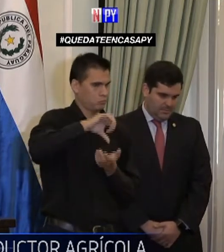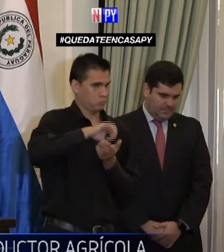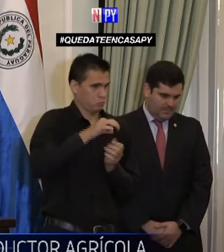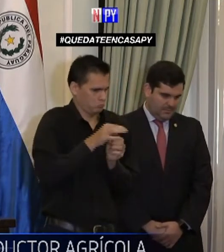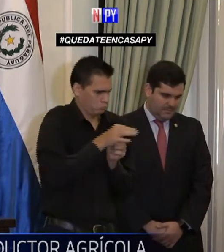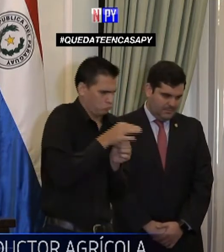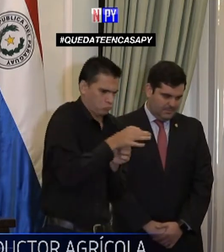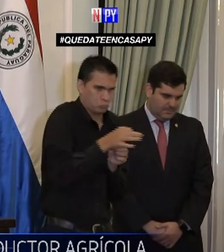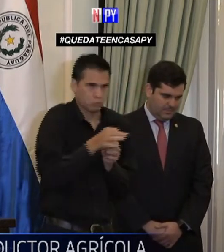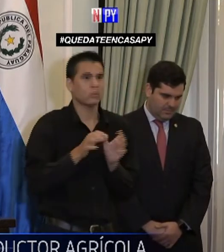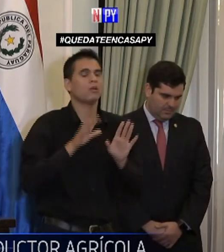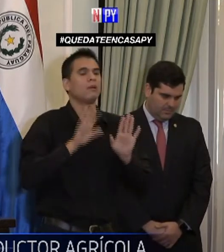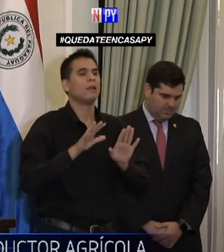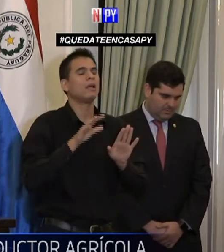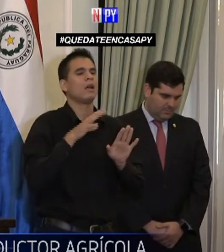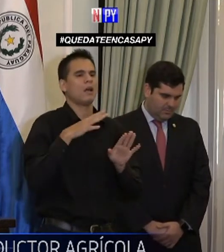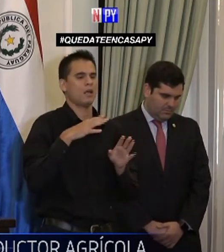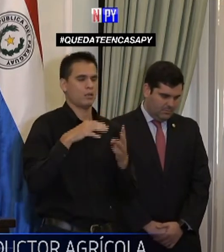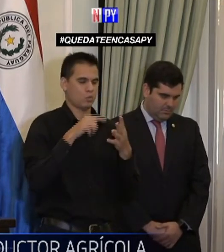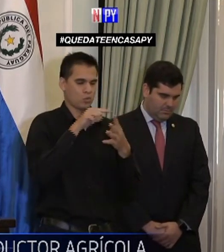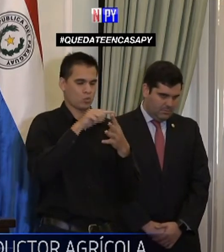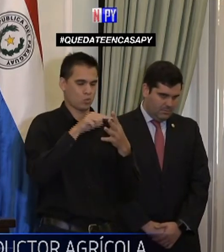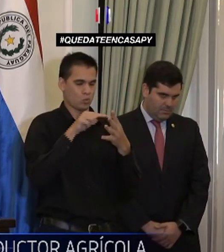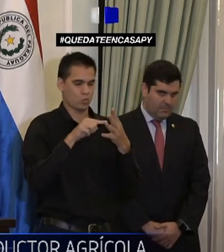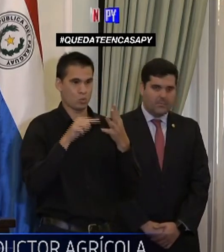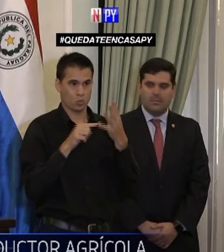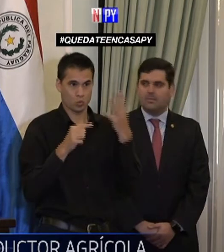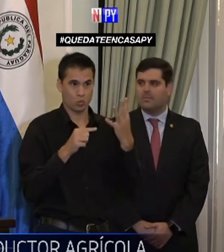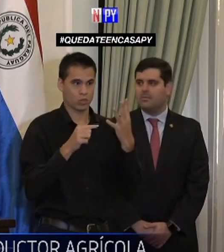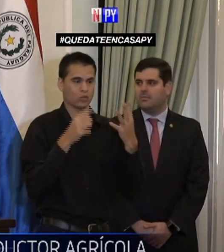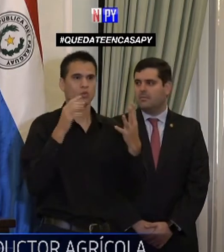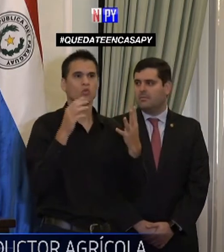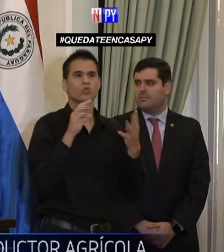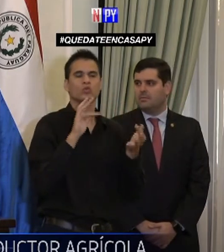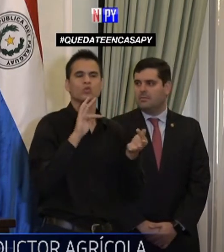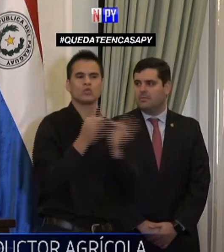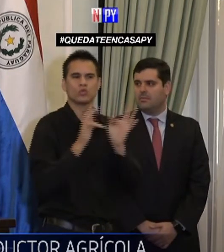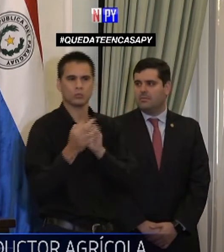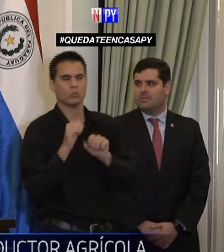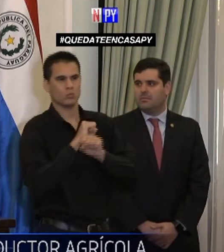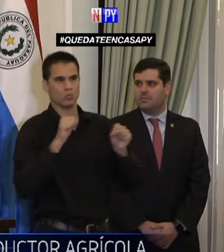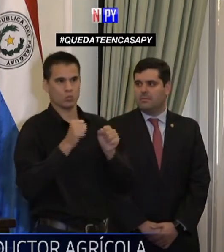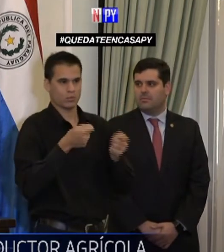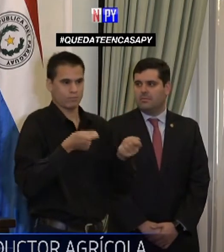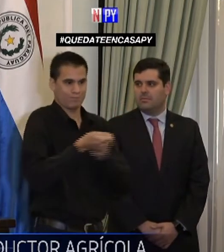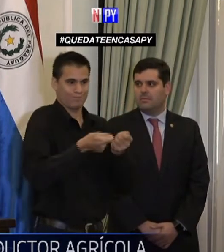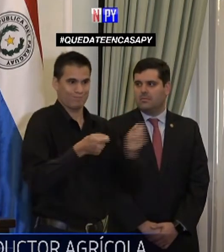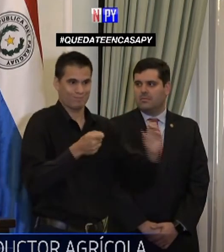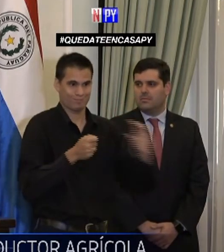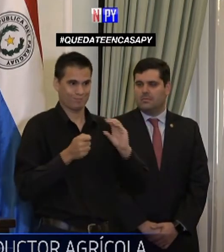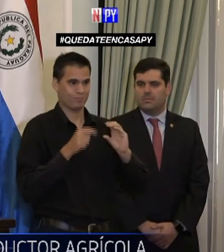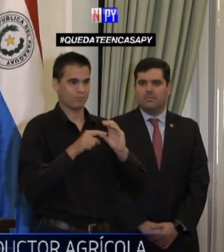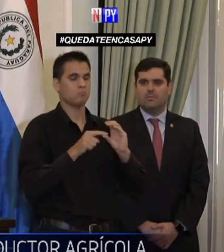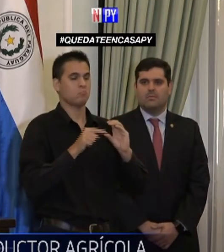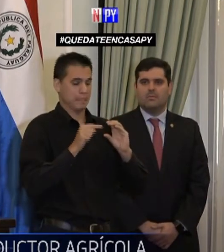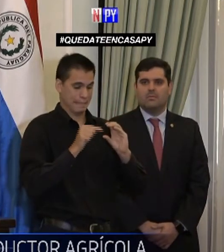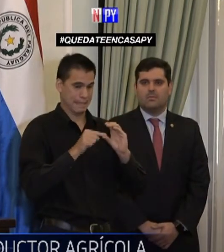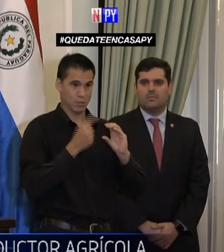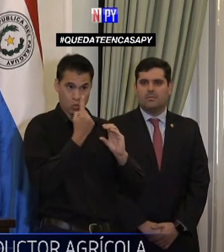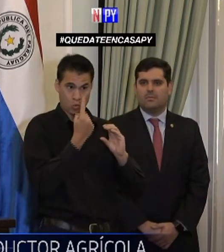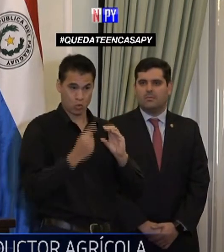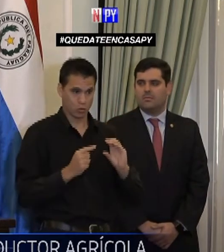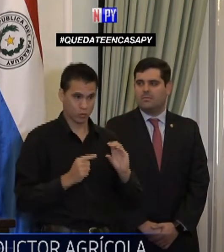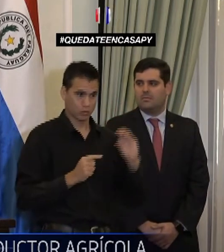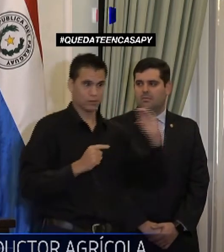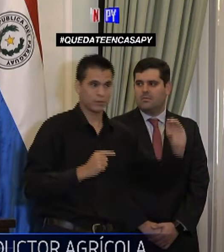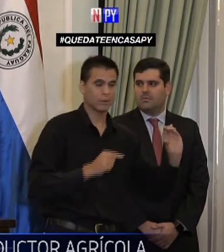4 líneas de crédito que va en apoyo al sector productivo. Uno que es la